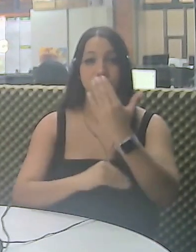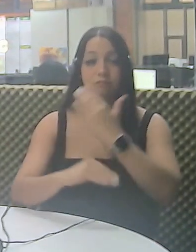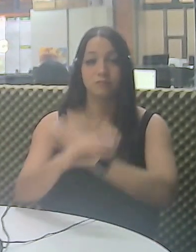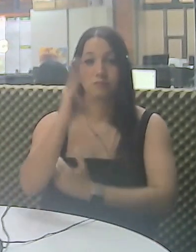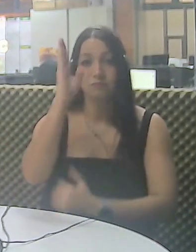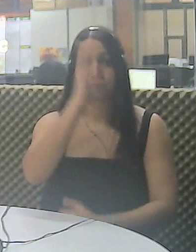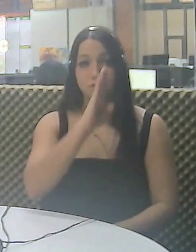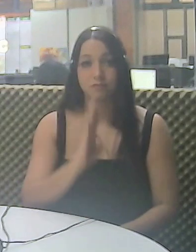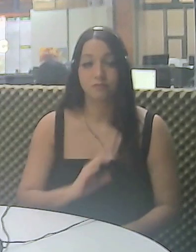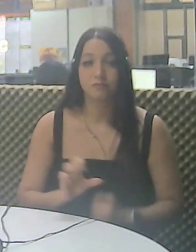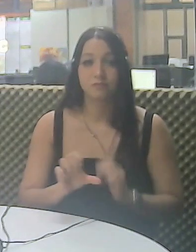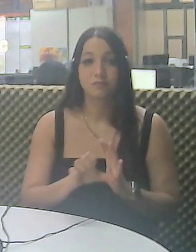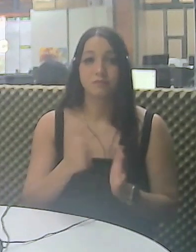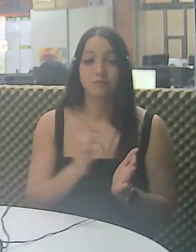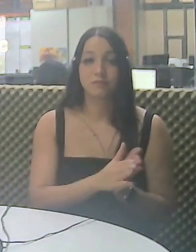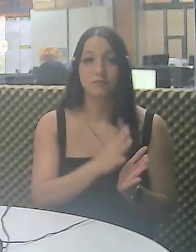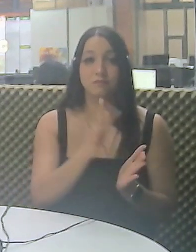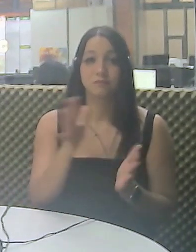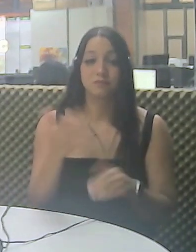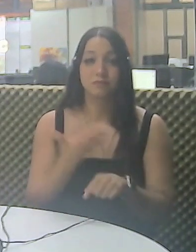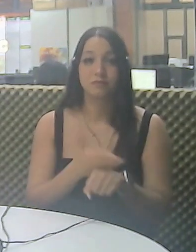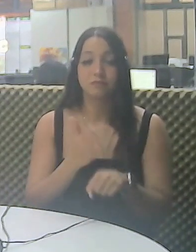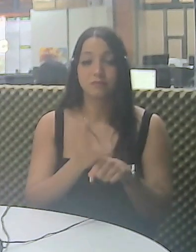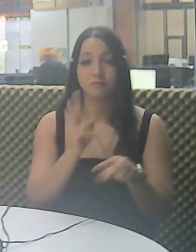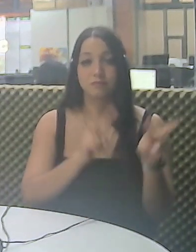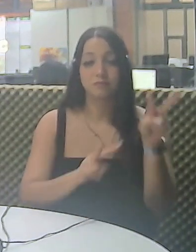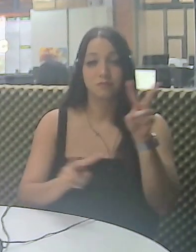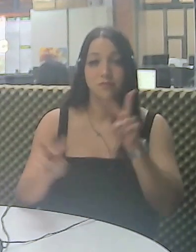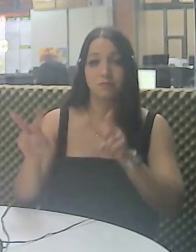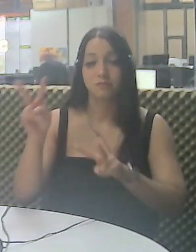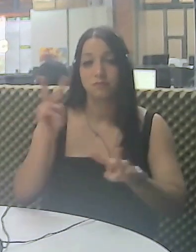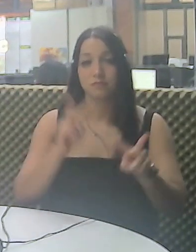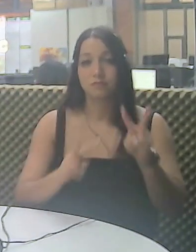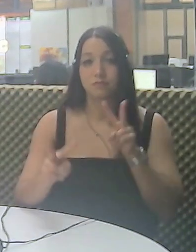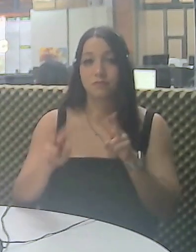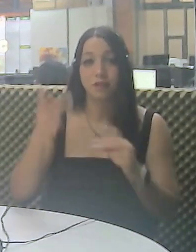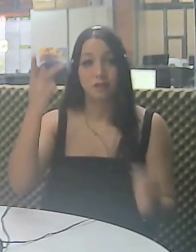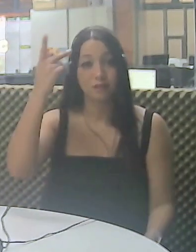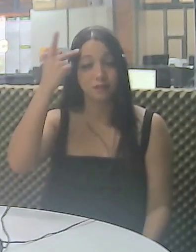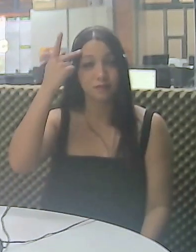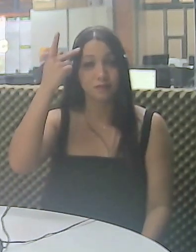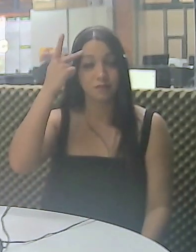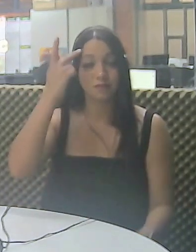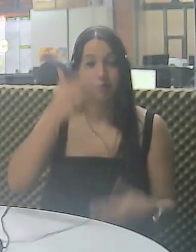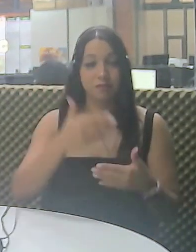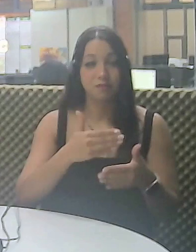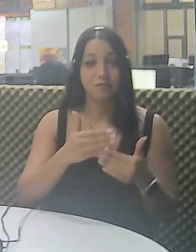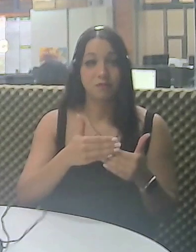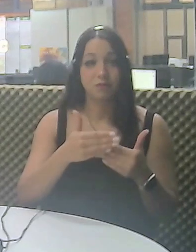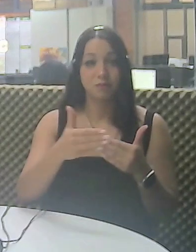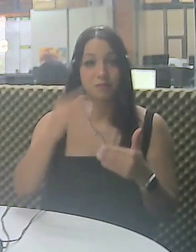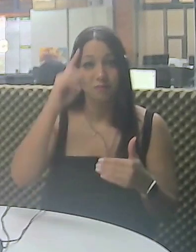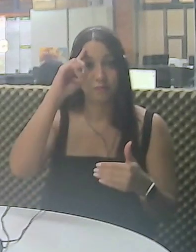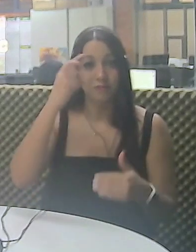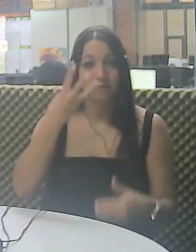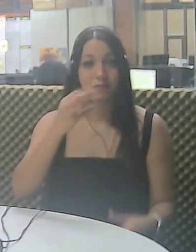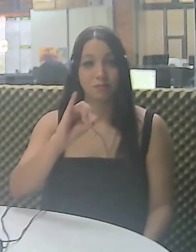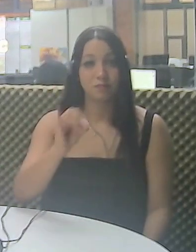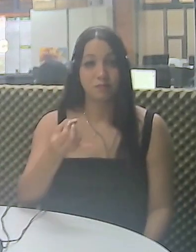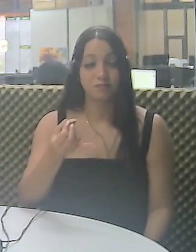para participar da primeira fase de treinamento e avaliações realizada em São Paulo a partir do próximo dia 30 de